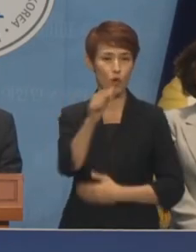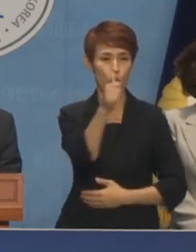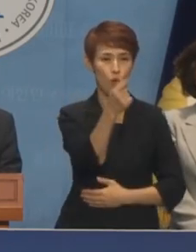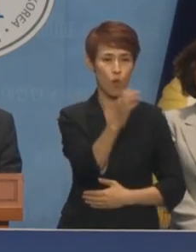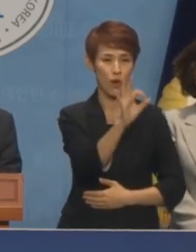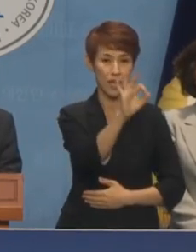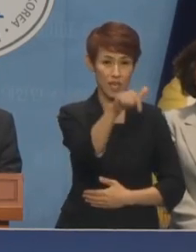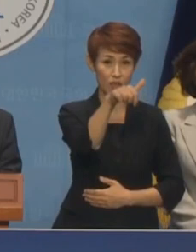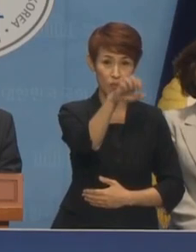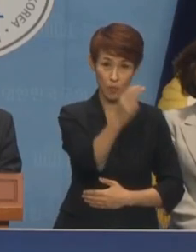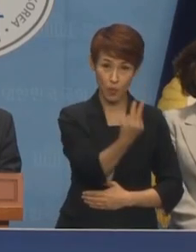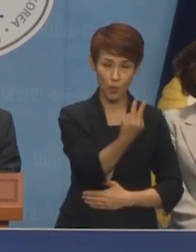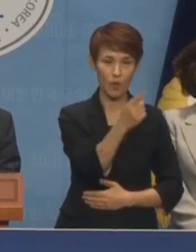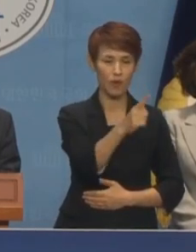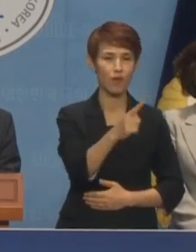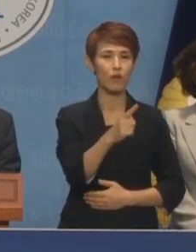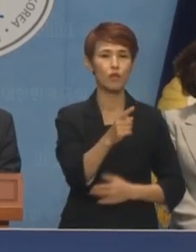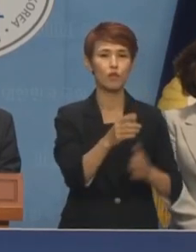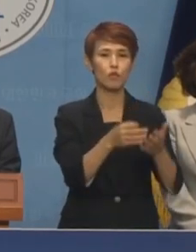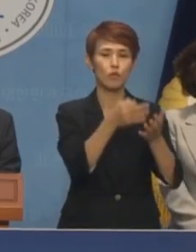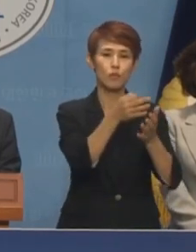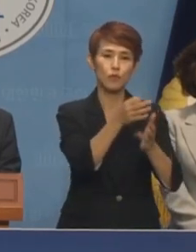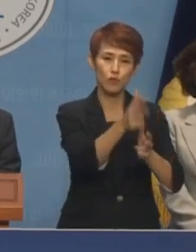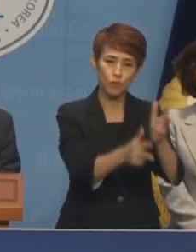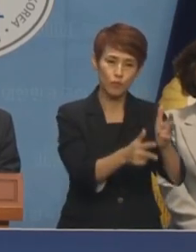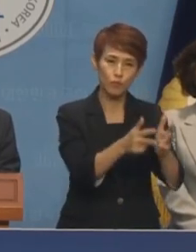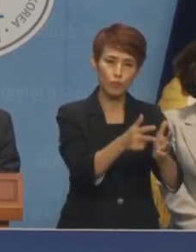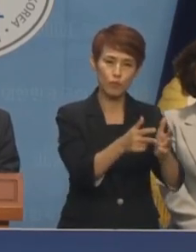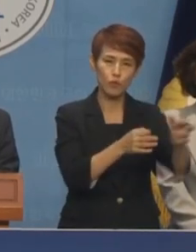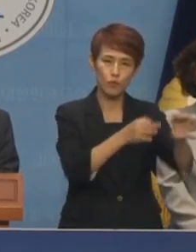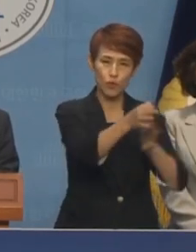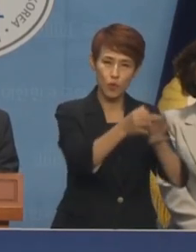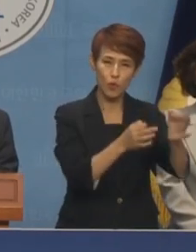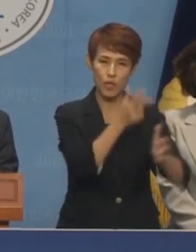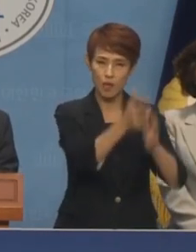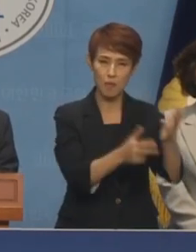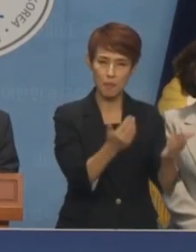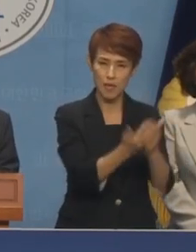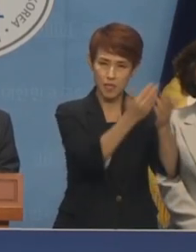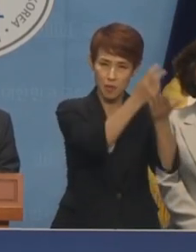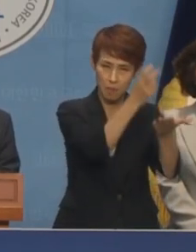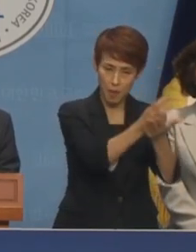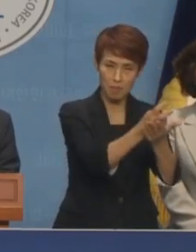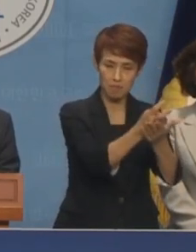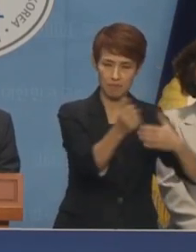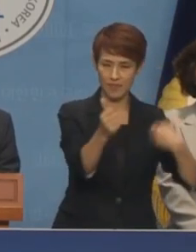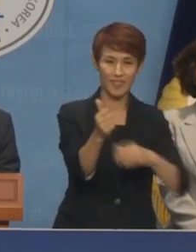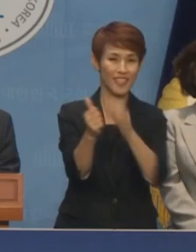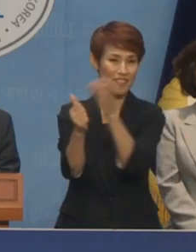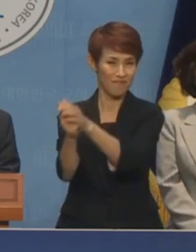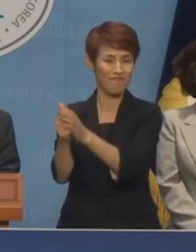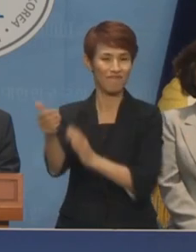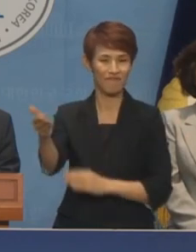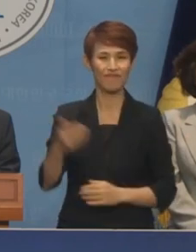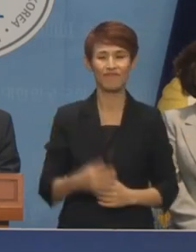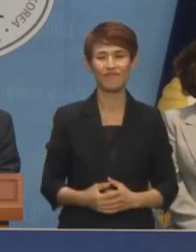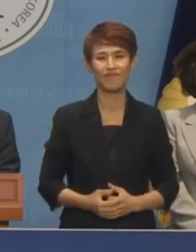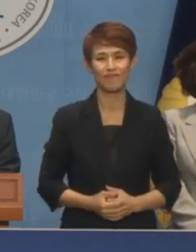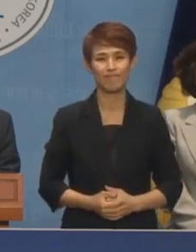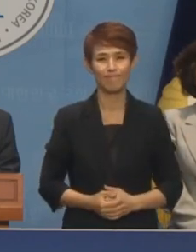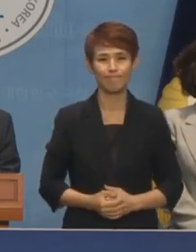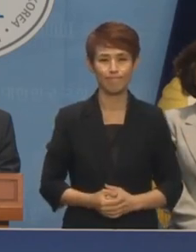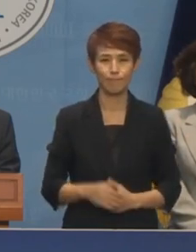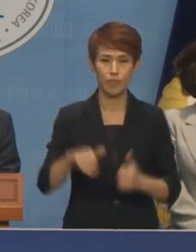의원의 유통산업발전법 일부 개정 법률안을 책임지고 진행합니다. 대규모 점포의 등록 제도를